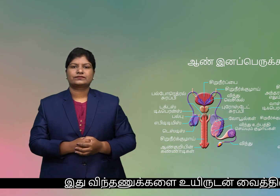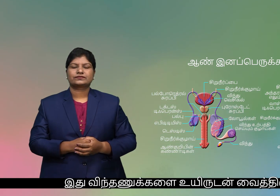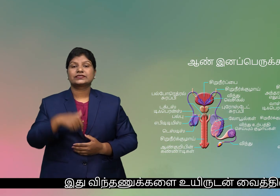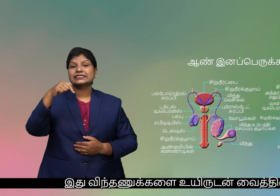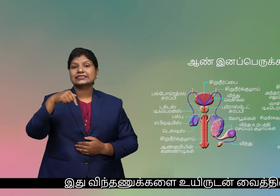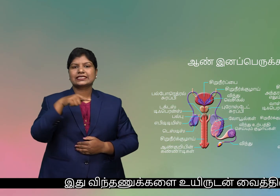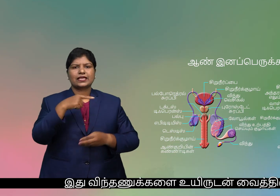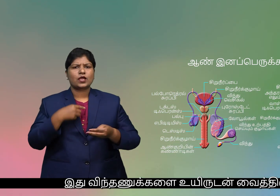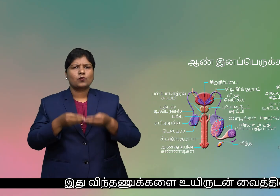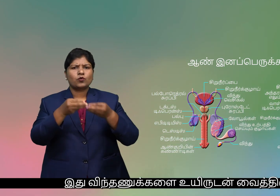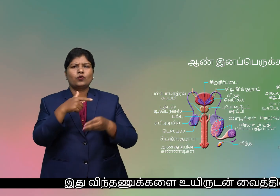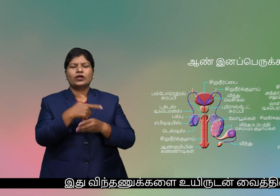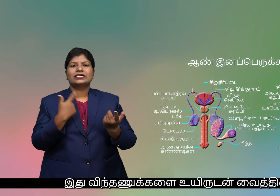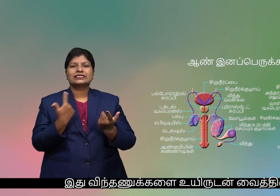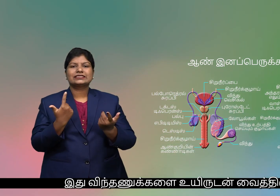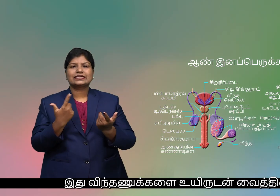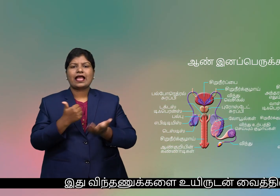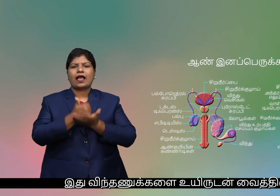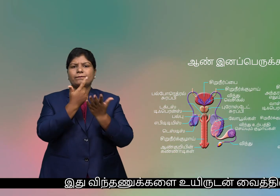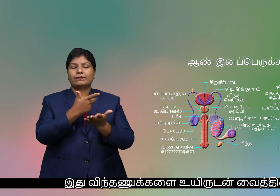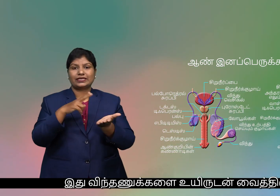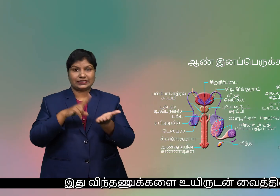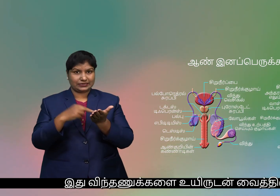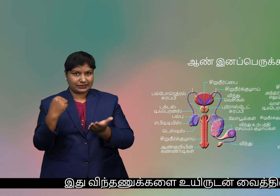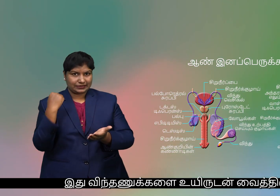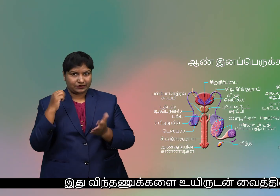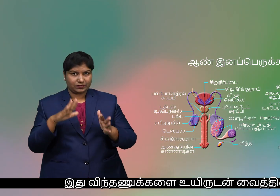இது விந்தணுக்களை உயிருடன் வைத்திருக்க